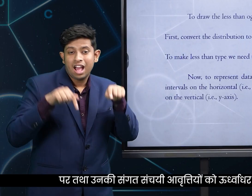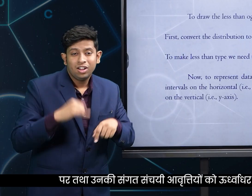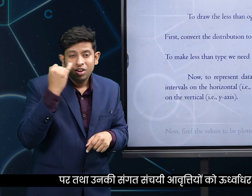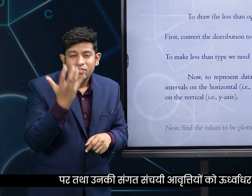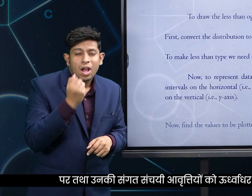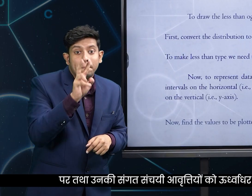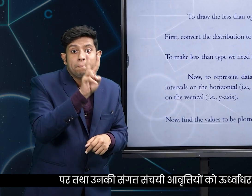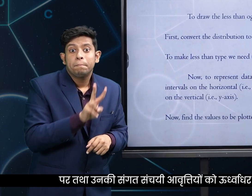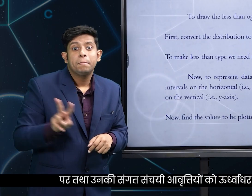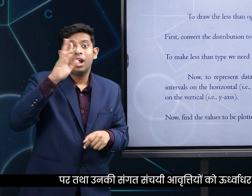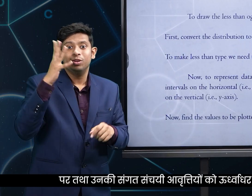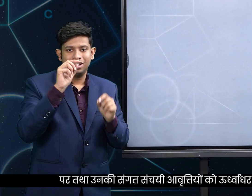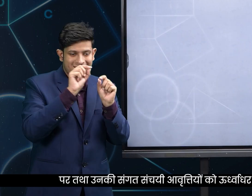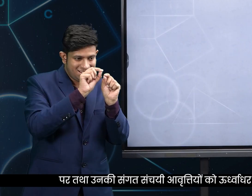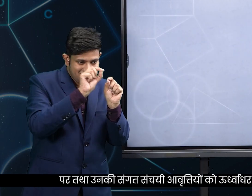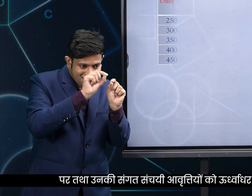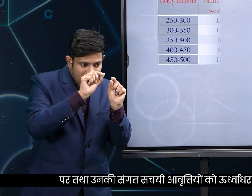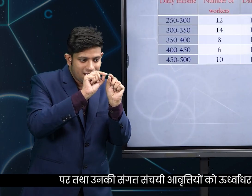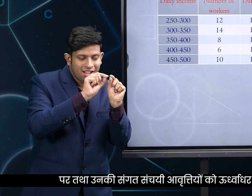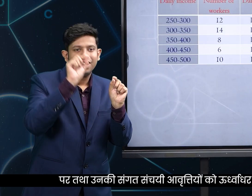ऊर्ध्वाधर पर अंकित कीजिए।